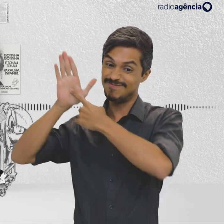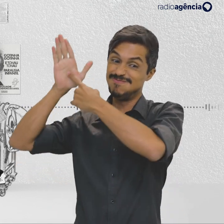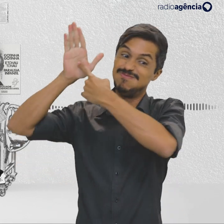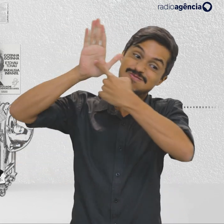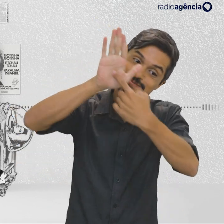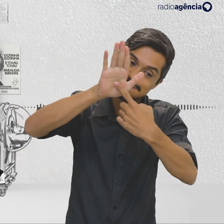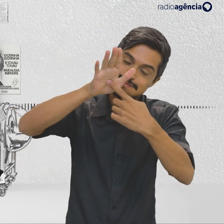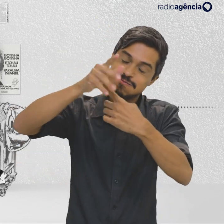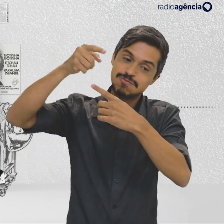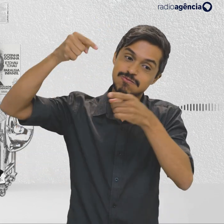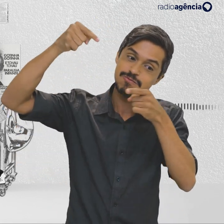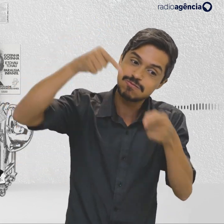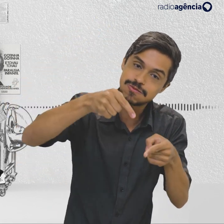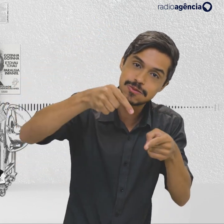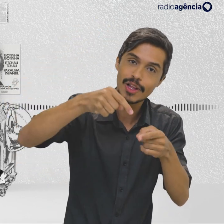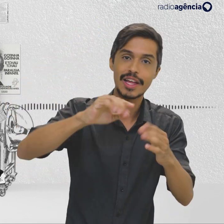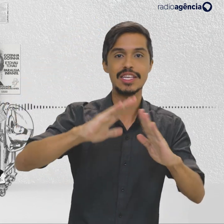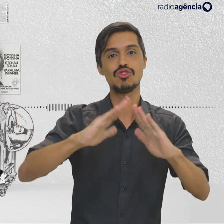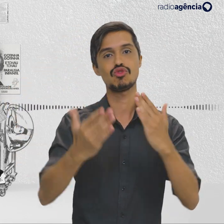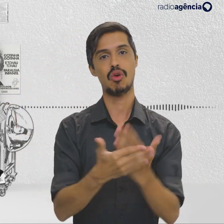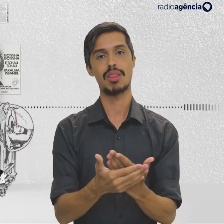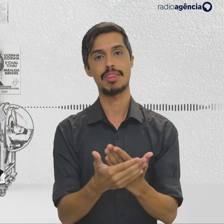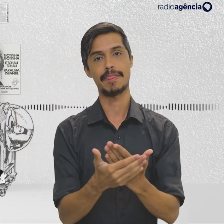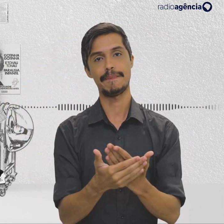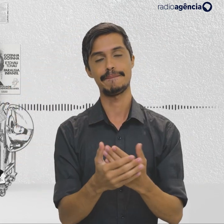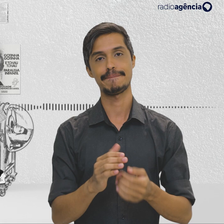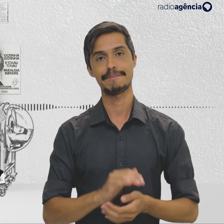vermelha e iluminada pras